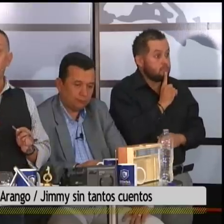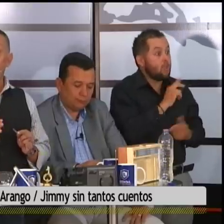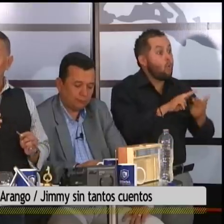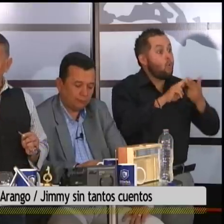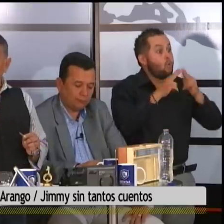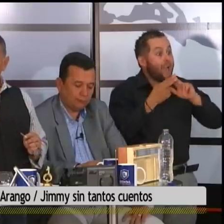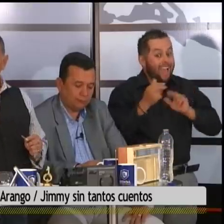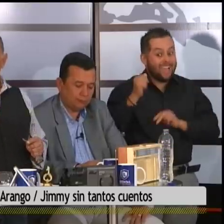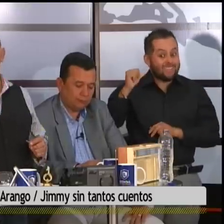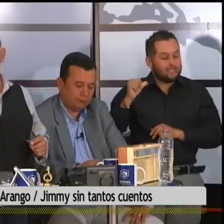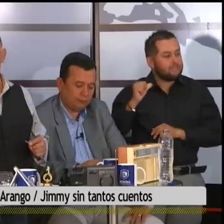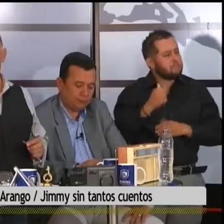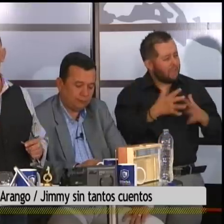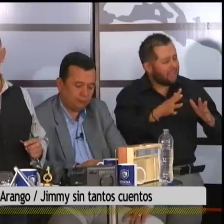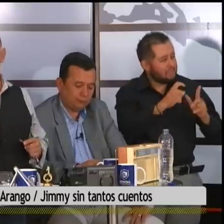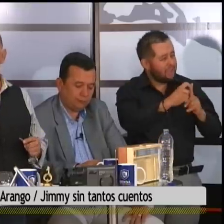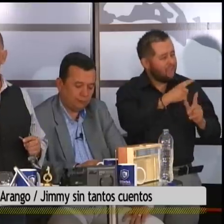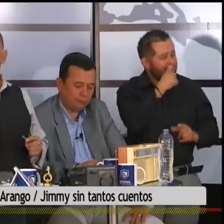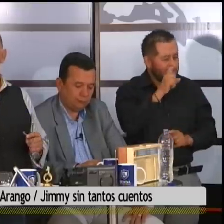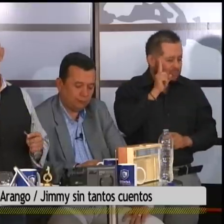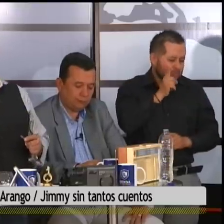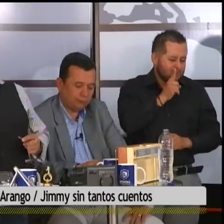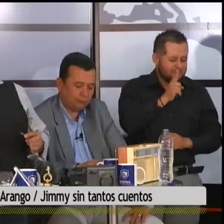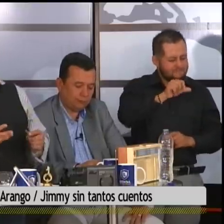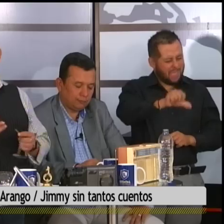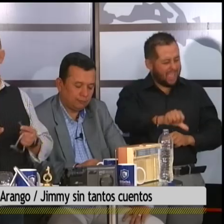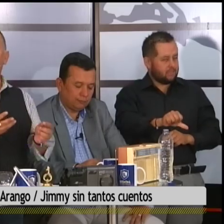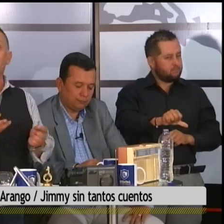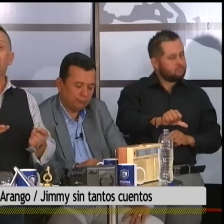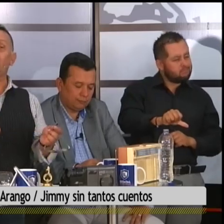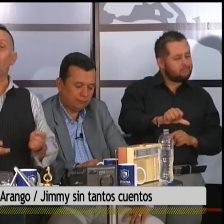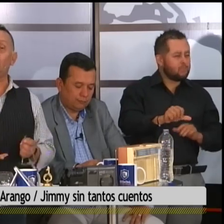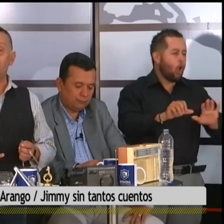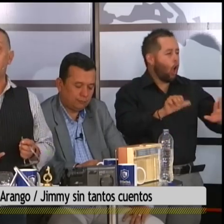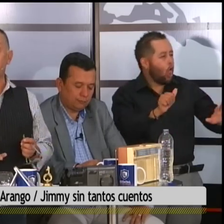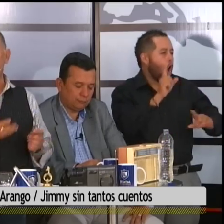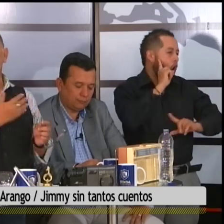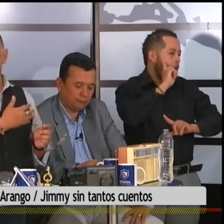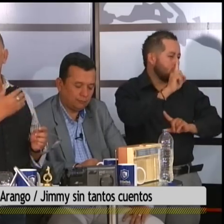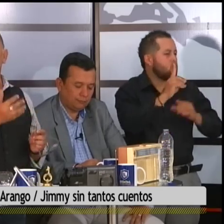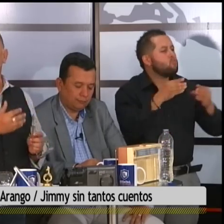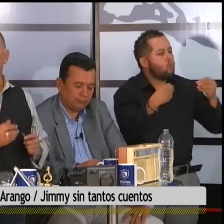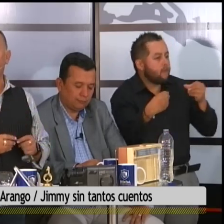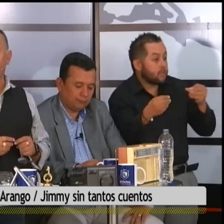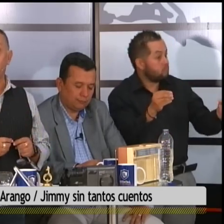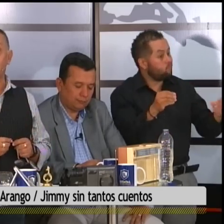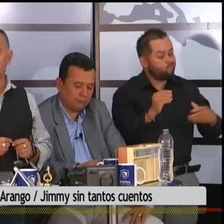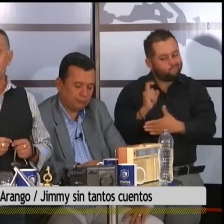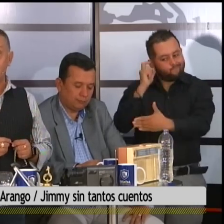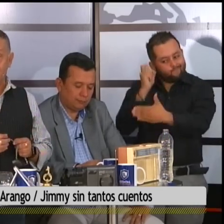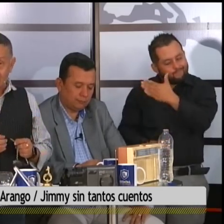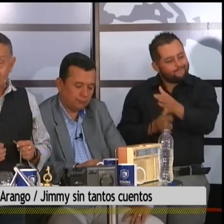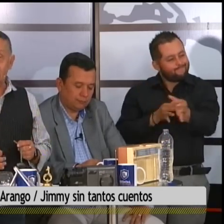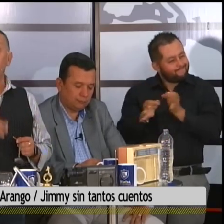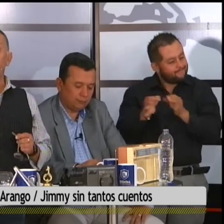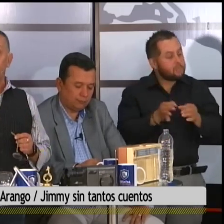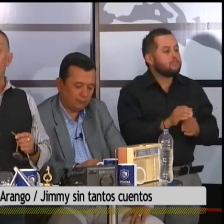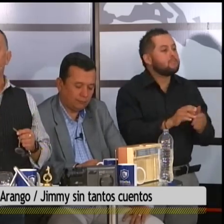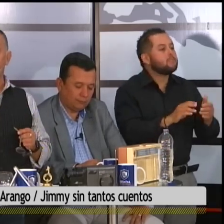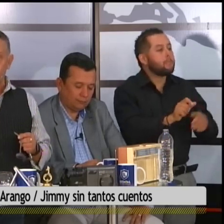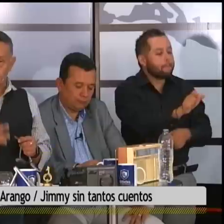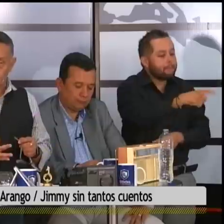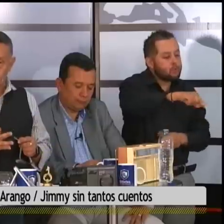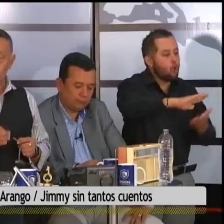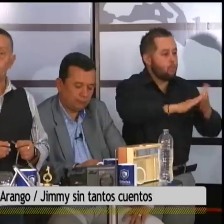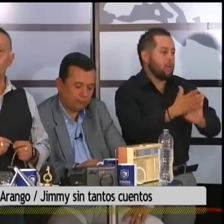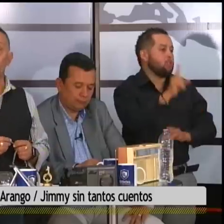ayer, puede que suene duro. Alguien diría, ¿y por qué no dicen no oyentes? Ellos me lo advirtieron desde ayer, es